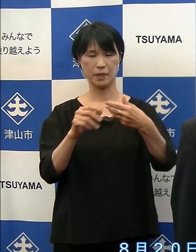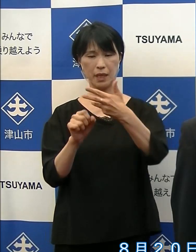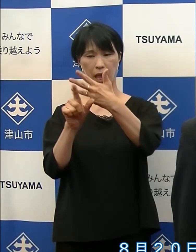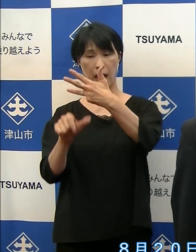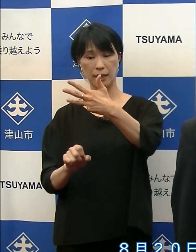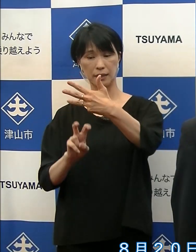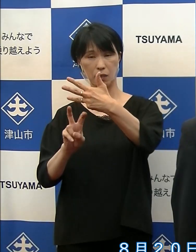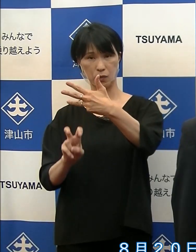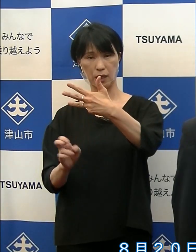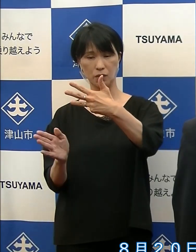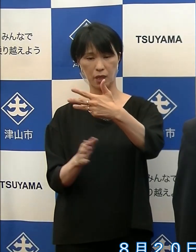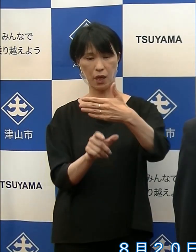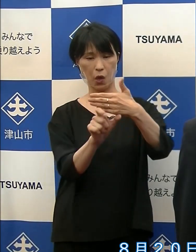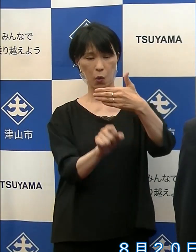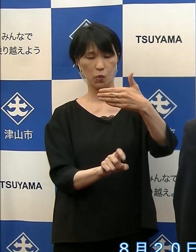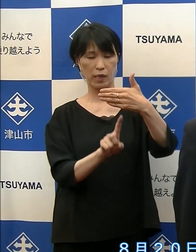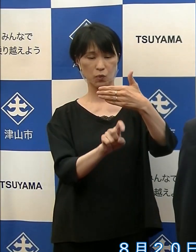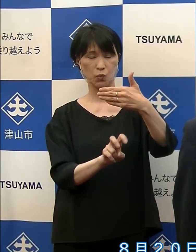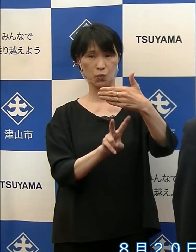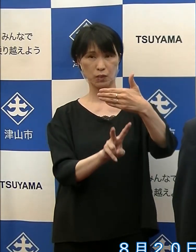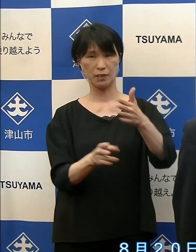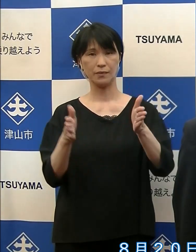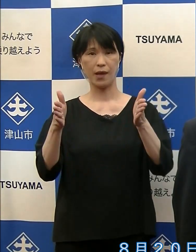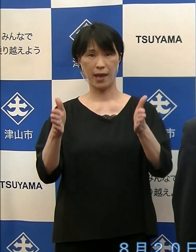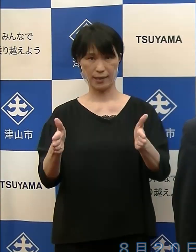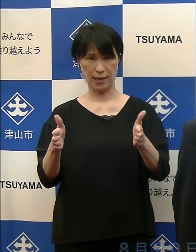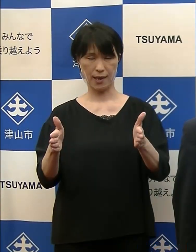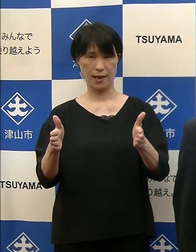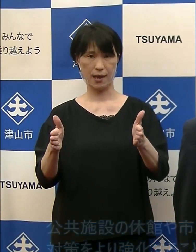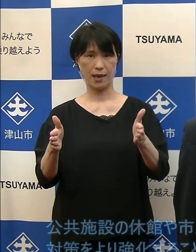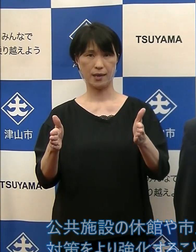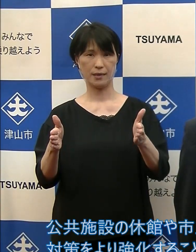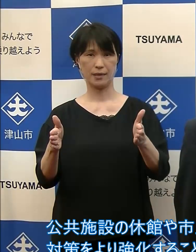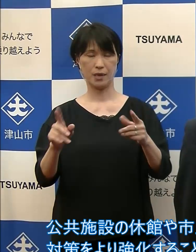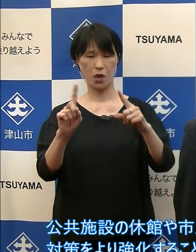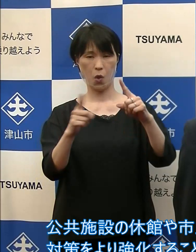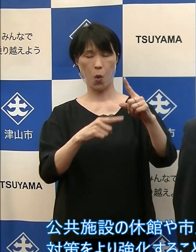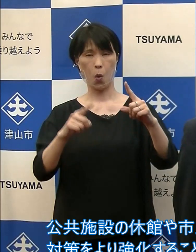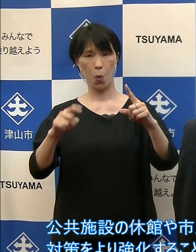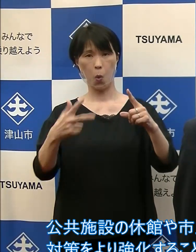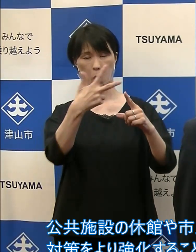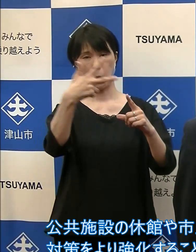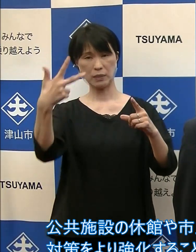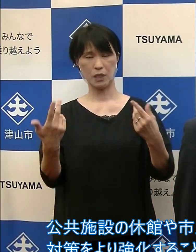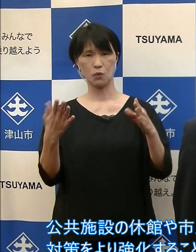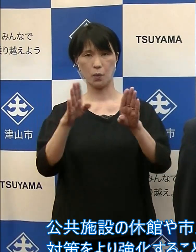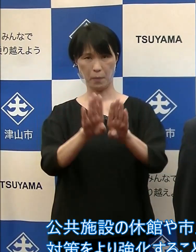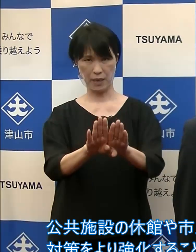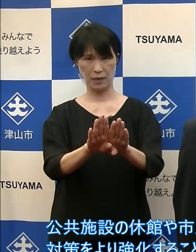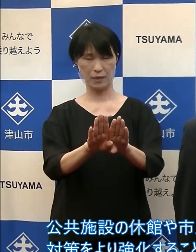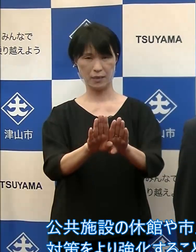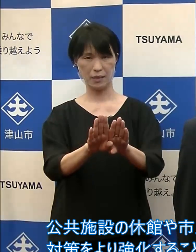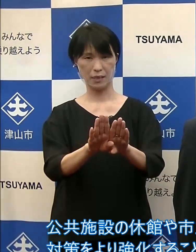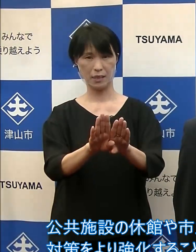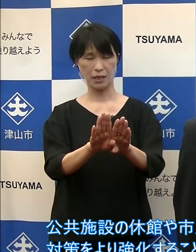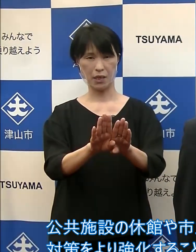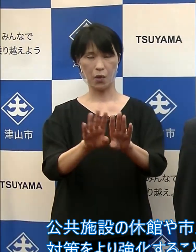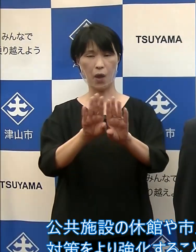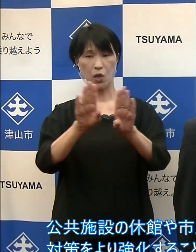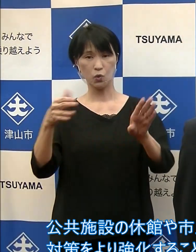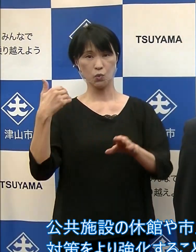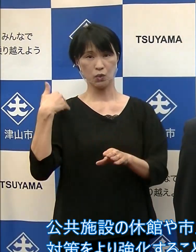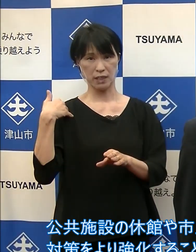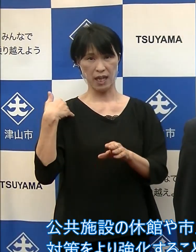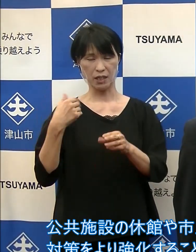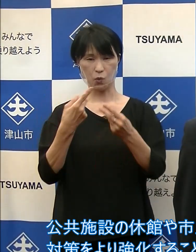月20日から9月12日までの間、公共施設の休館や市主催の